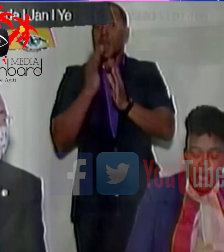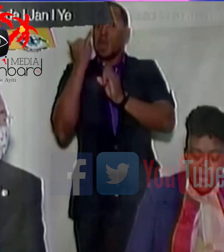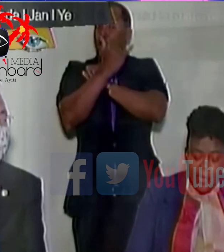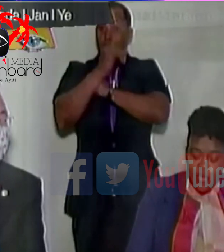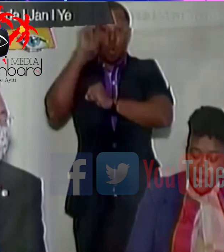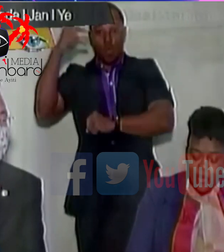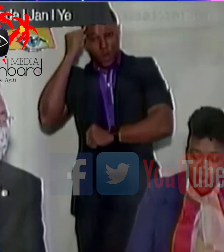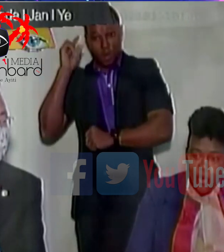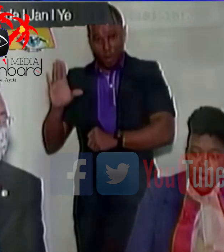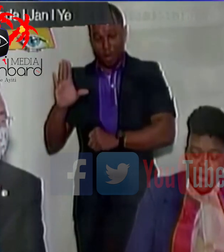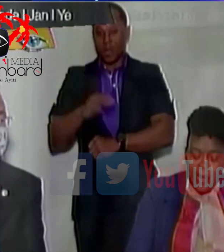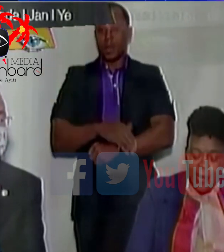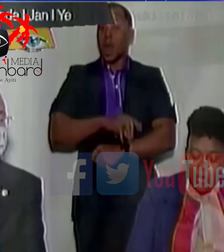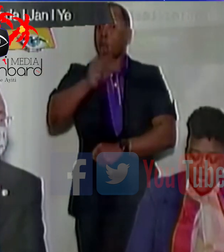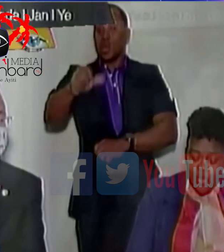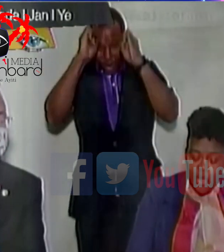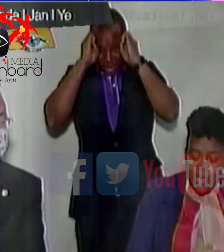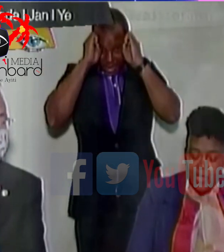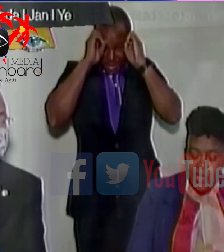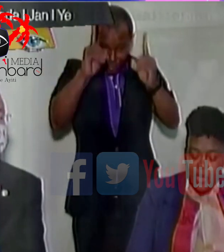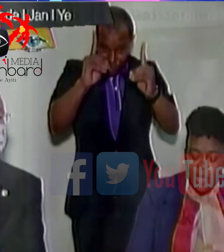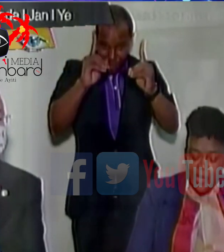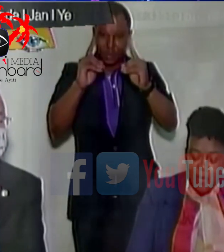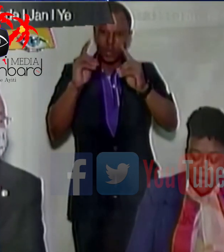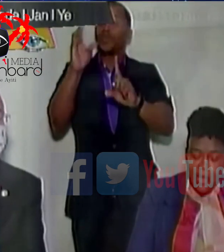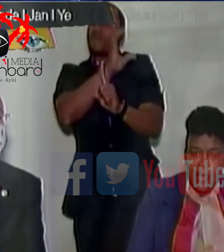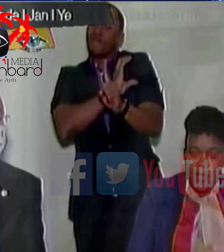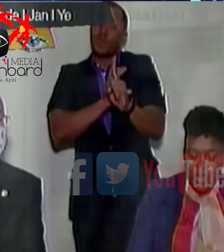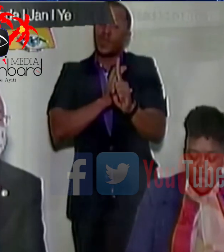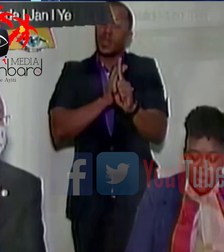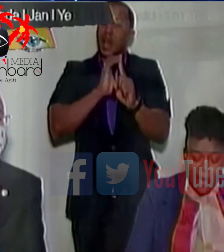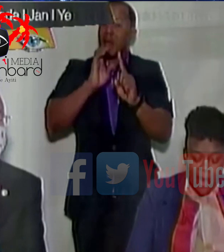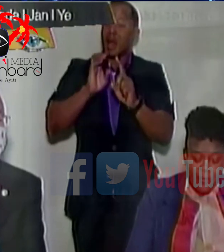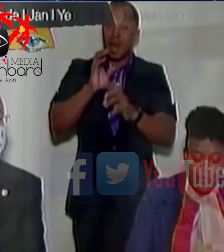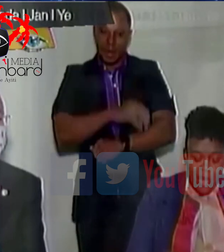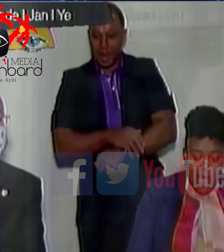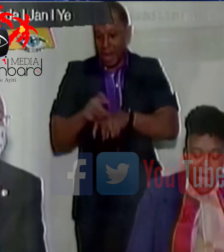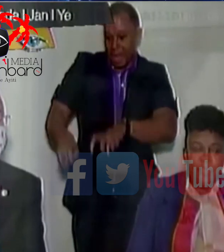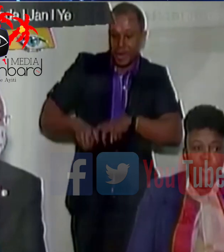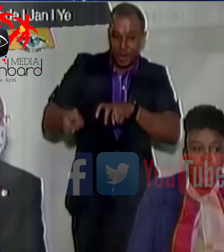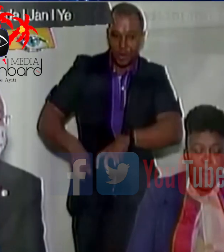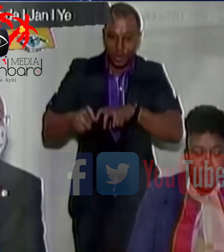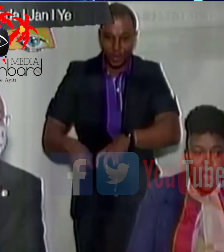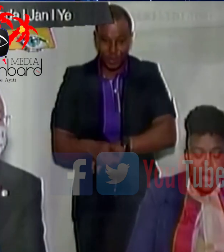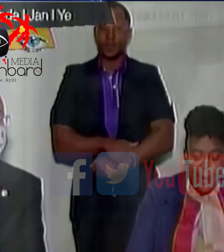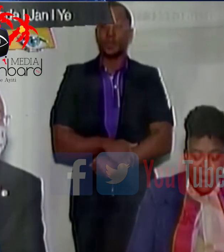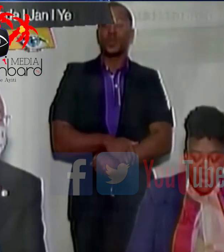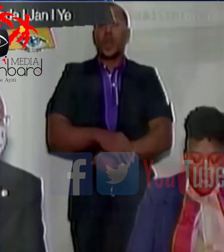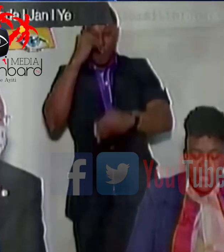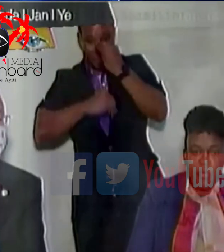tels que l'éducation, l'agriculture et sécurité alimentaire, etc., afin de